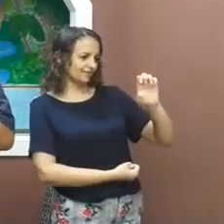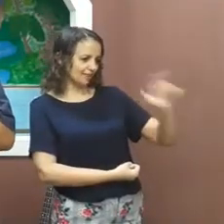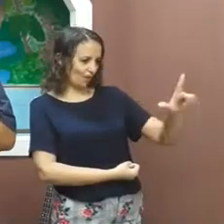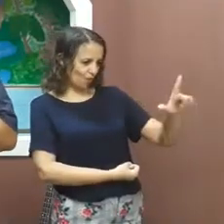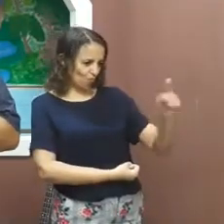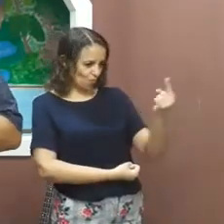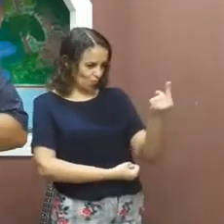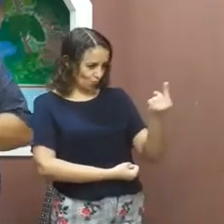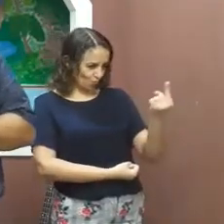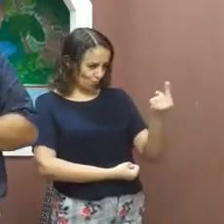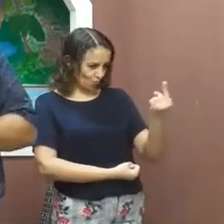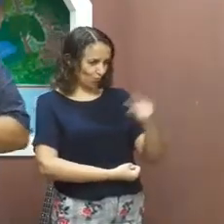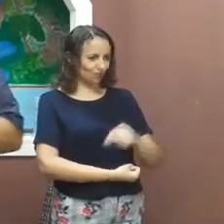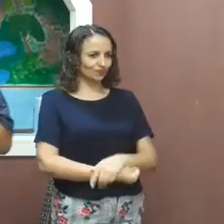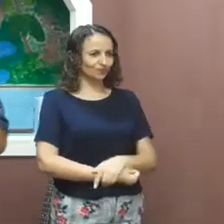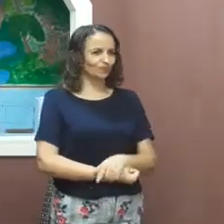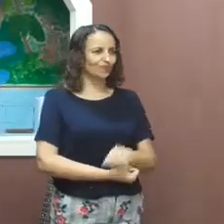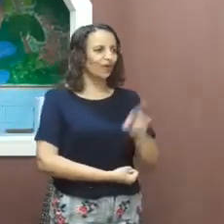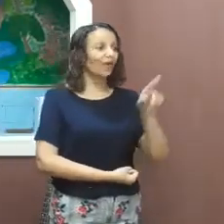O que você acha que vai acontecer, Salvador?